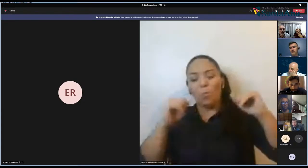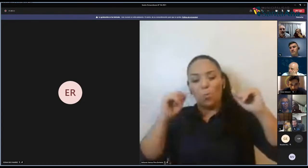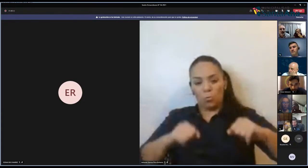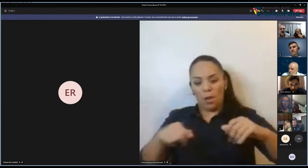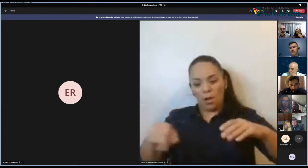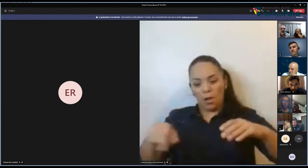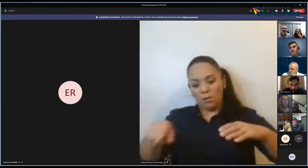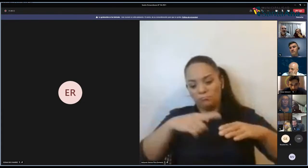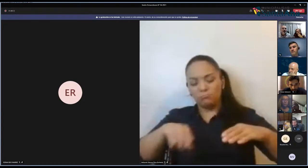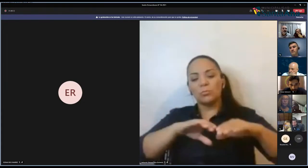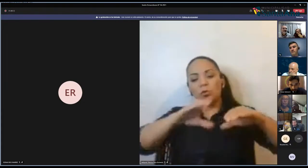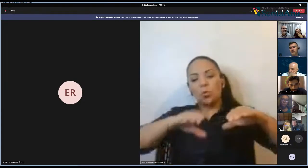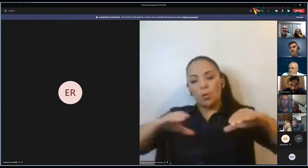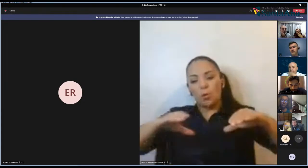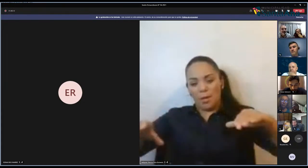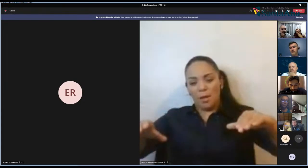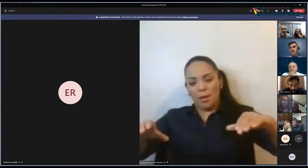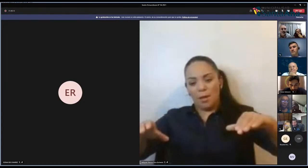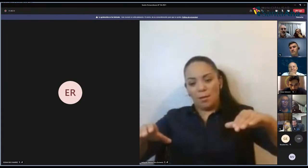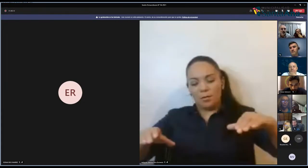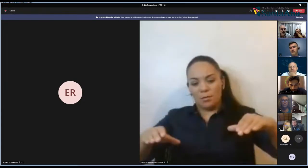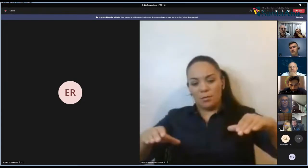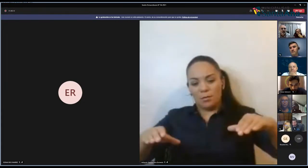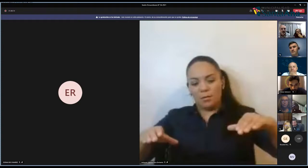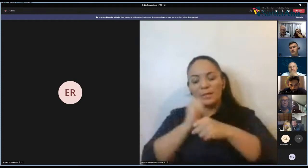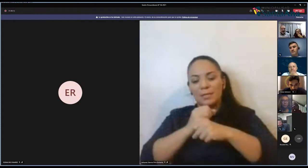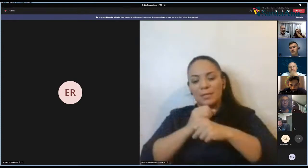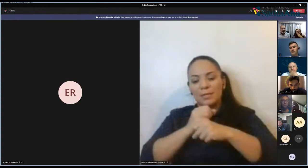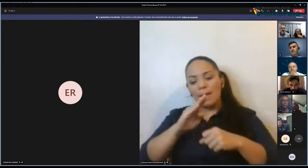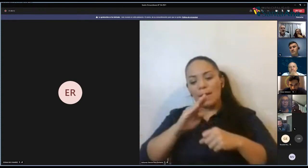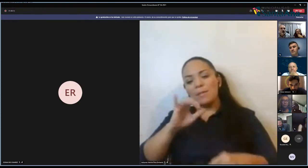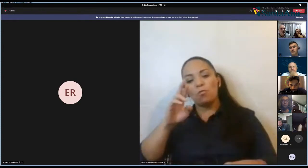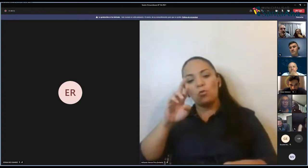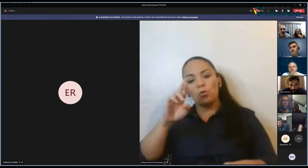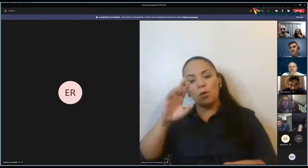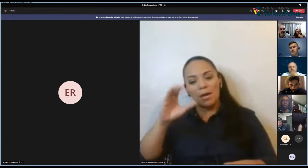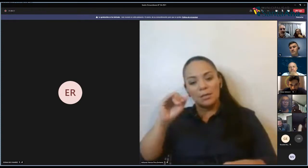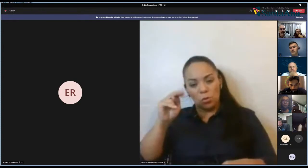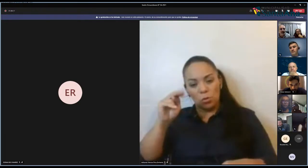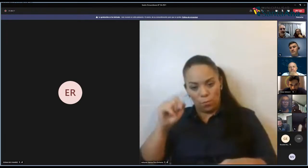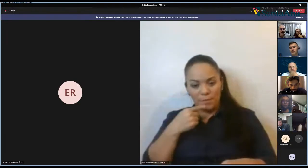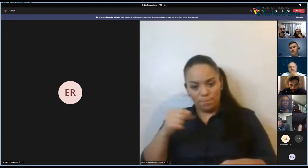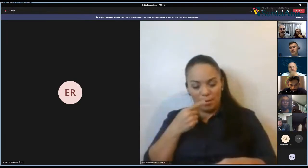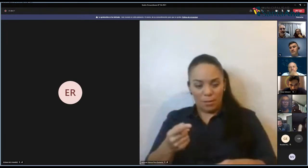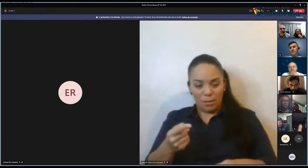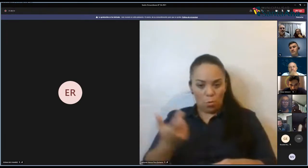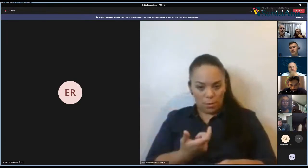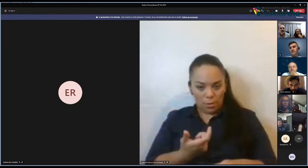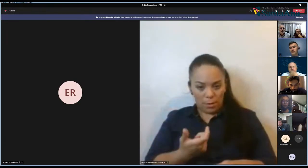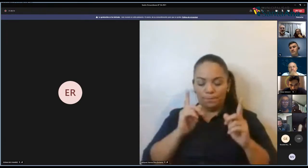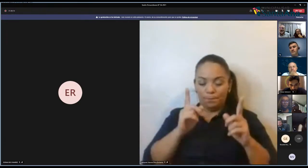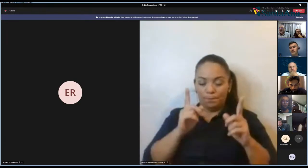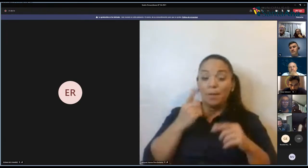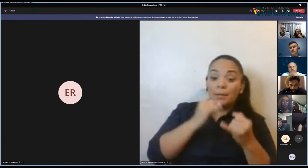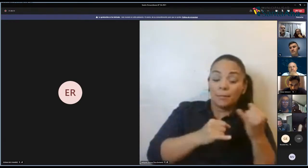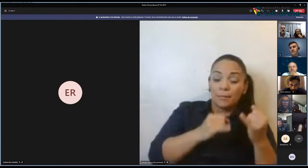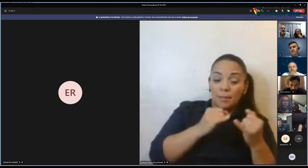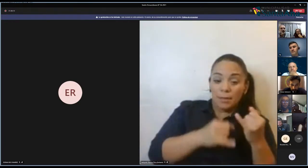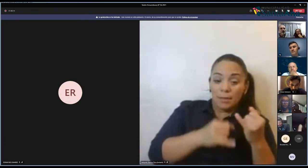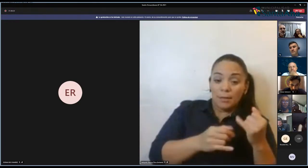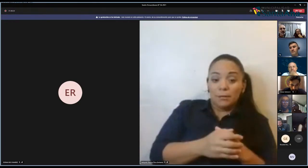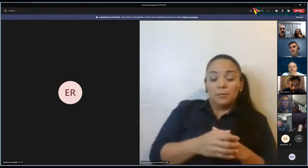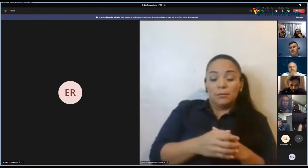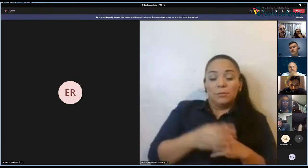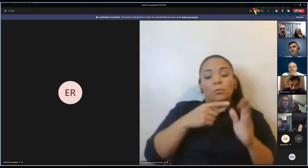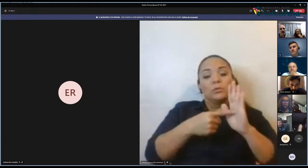tubería este y que pudiera hacerse ese dijo que sí aunque digo terminó éste finalmente les mostramos en